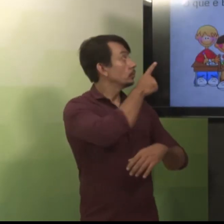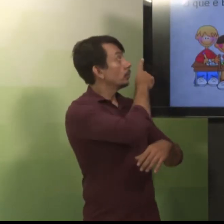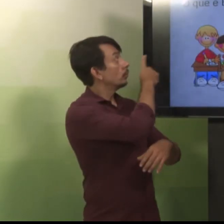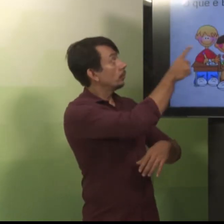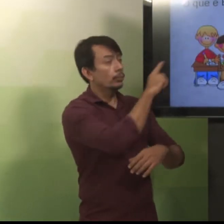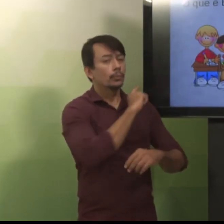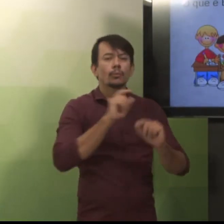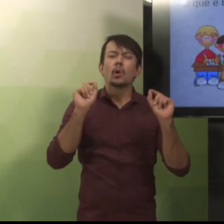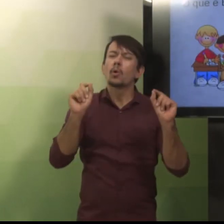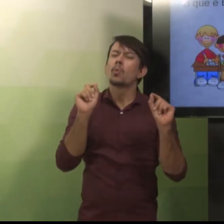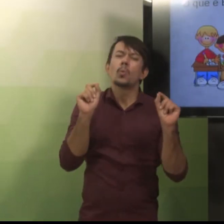Agora vejam,